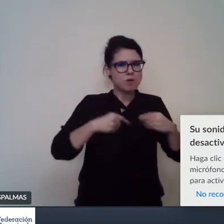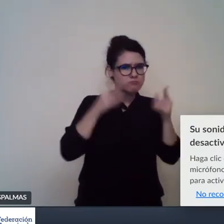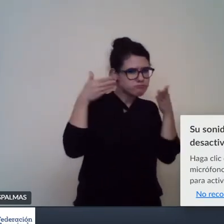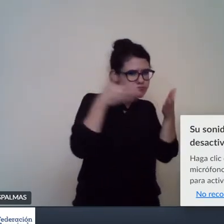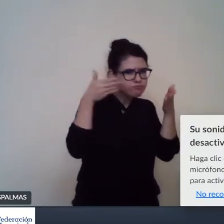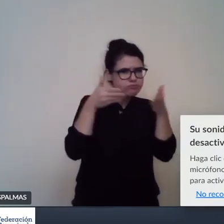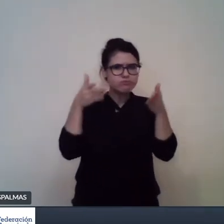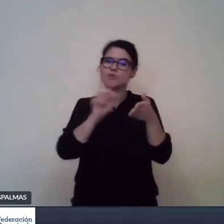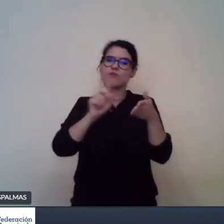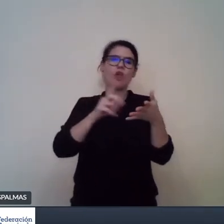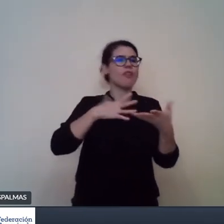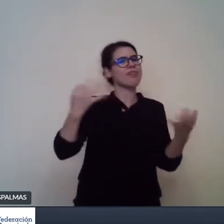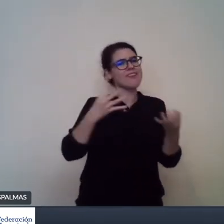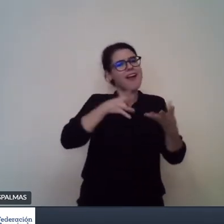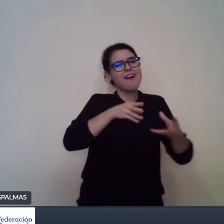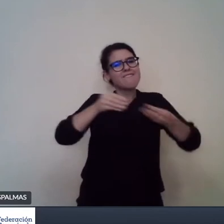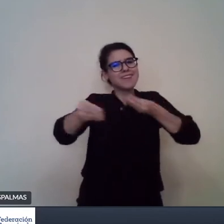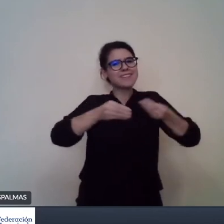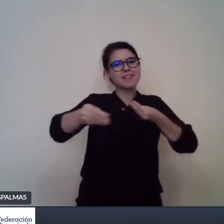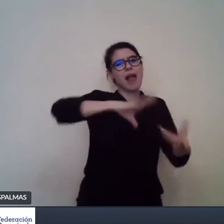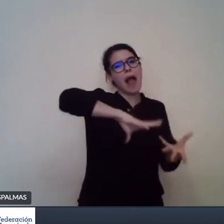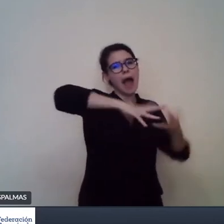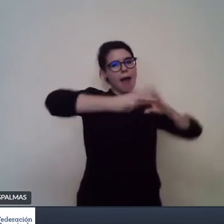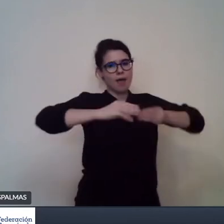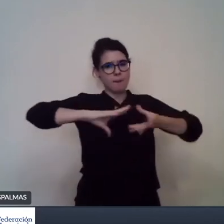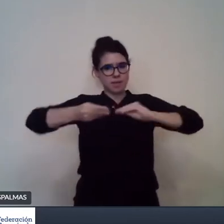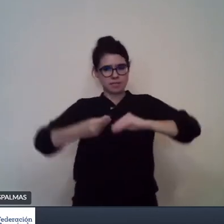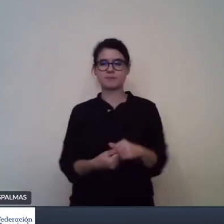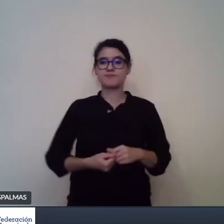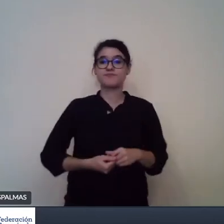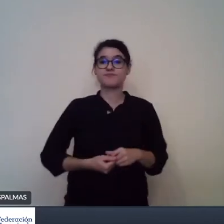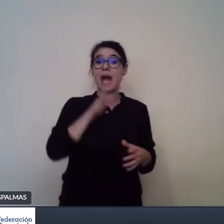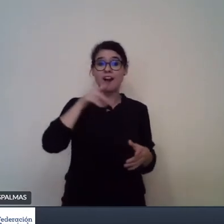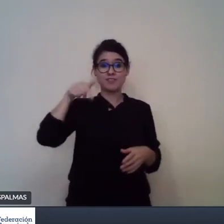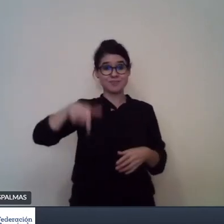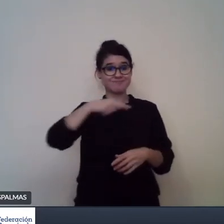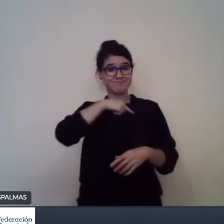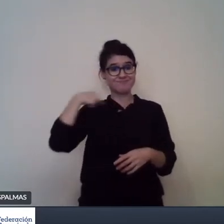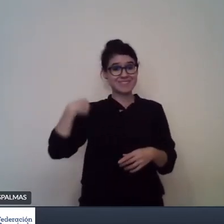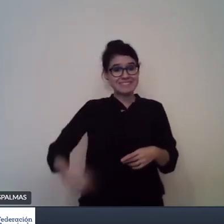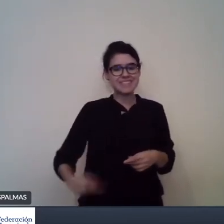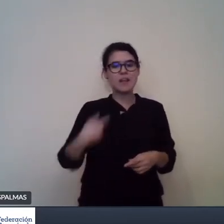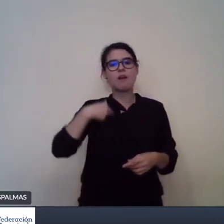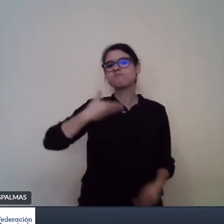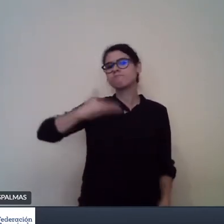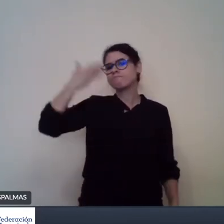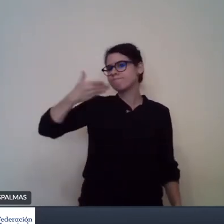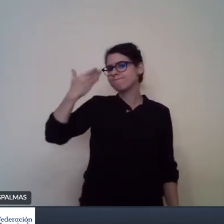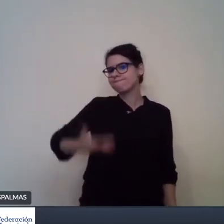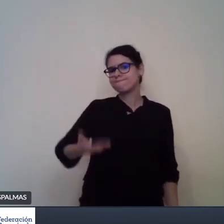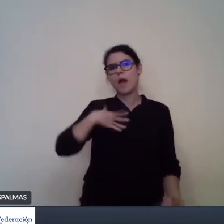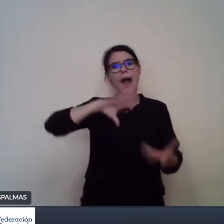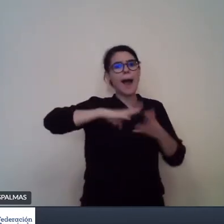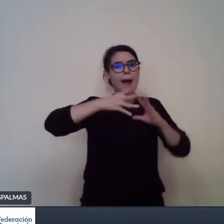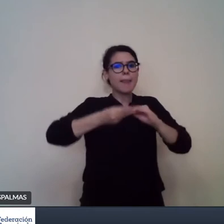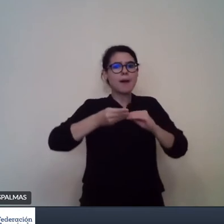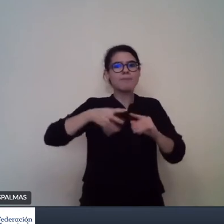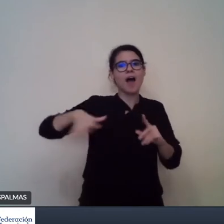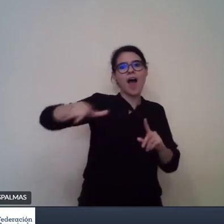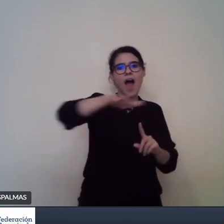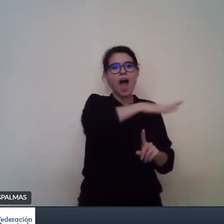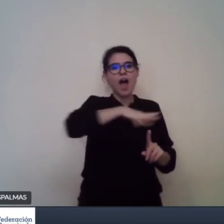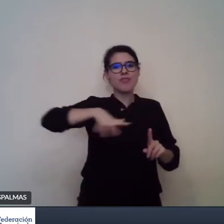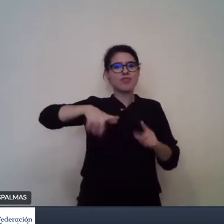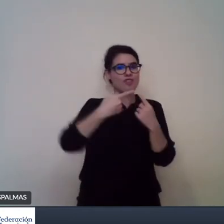China, me puedo dar cuenta de la importancia que tiene el ser capaz de adaptarte a entornos completamente diferentes a los que